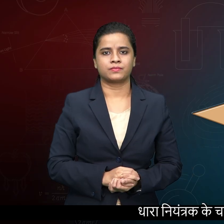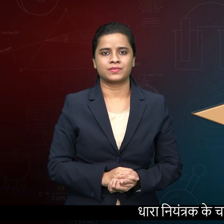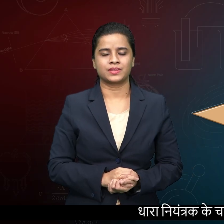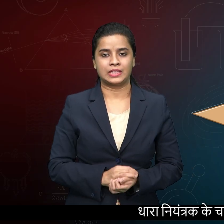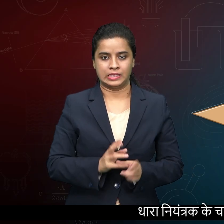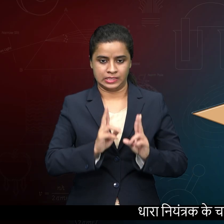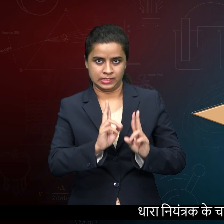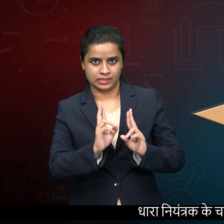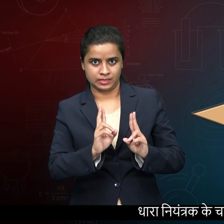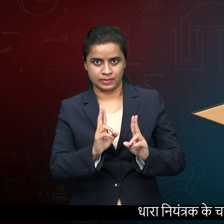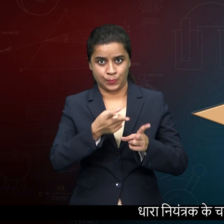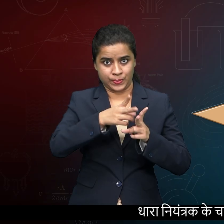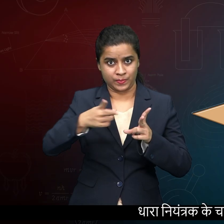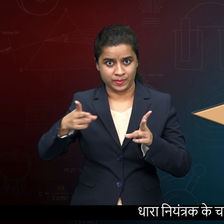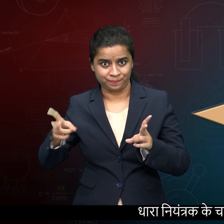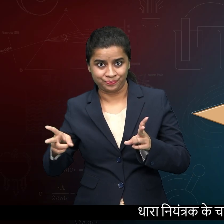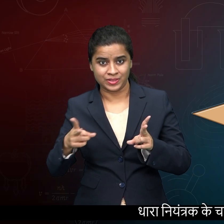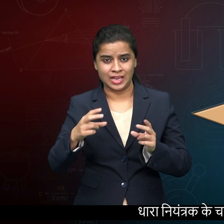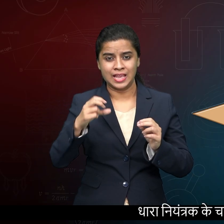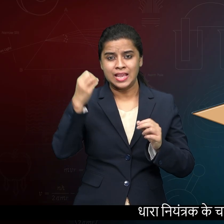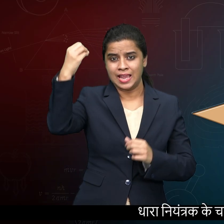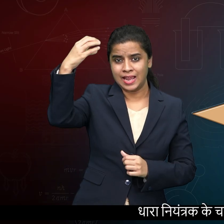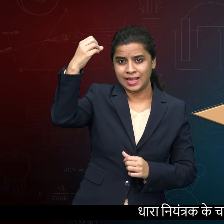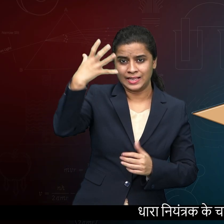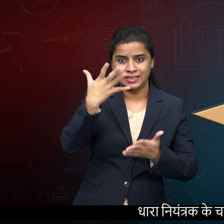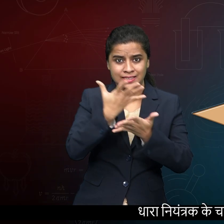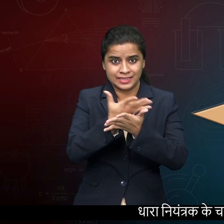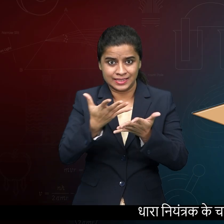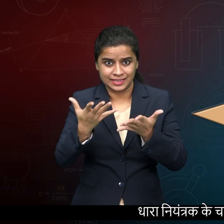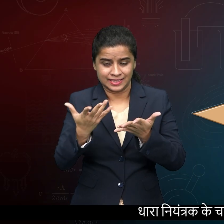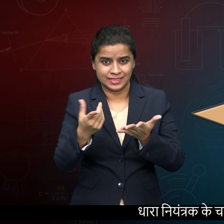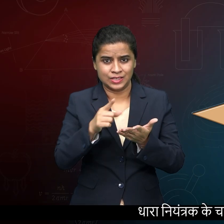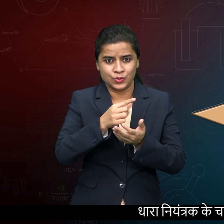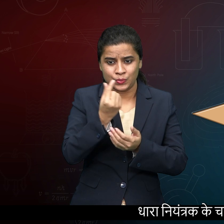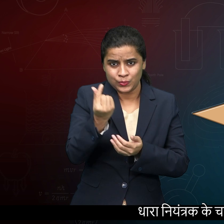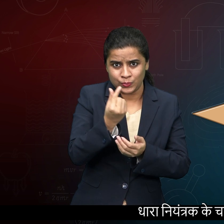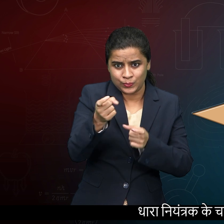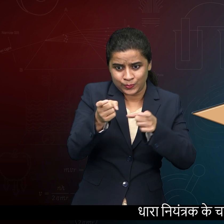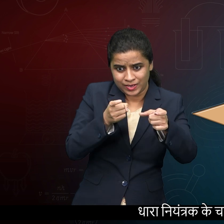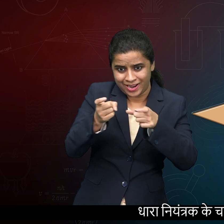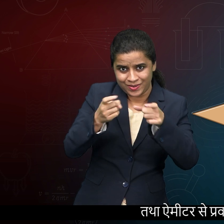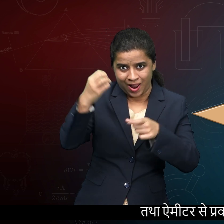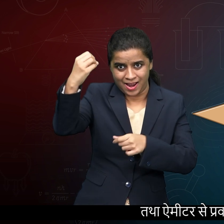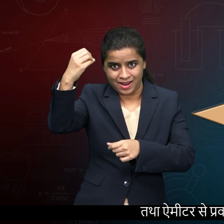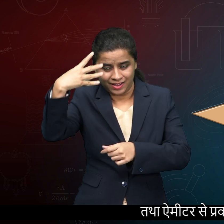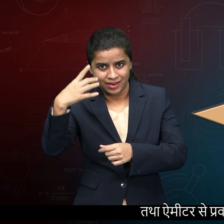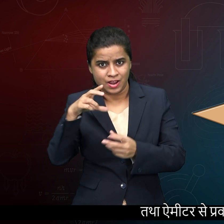धारा नियंत्रक के चर को एक निश्चित स्थान पर रखिए तथा एमीटर